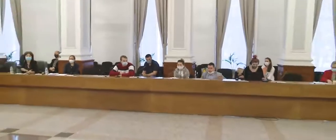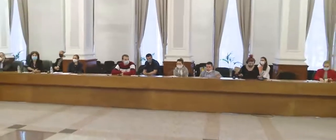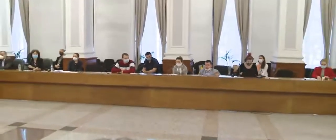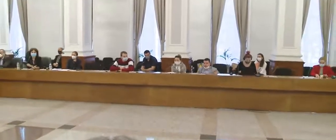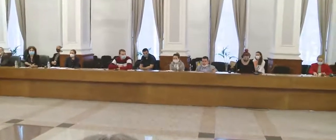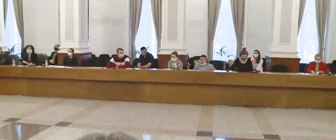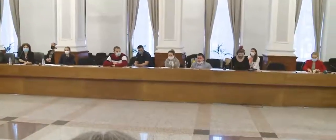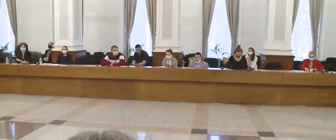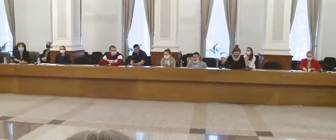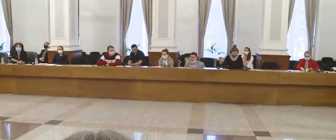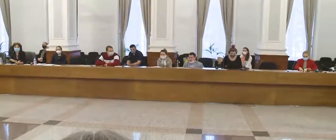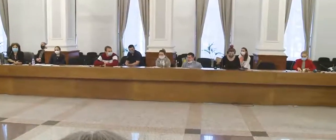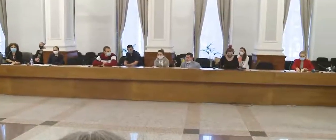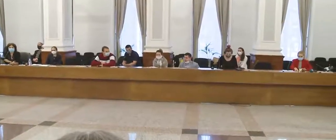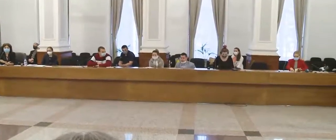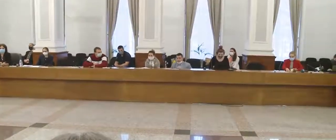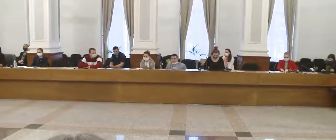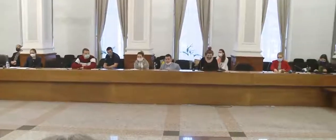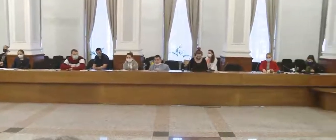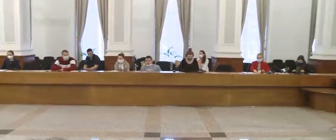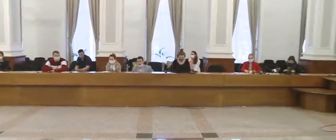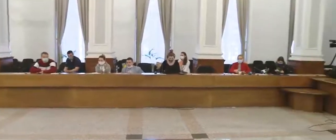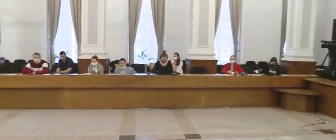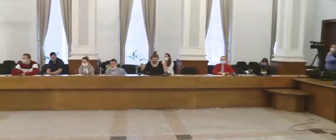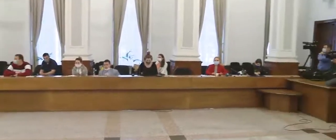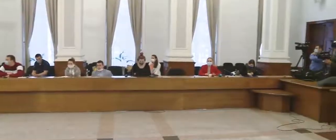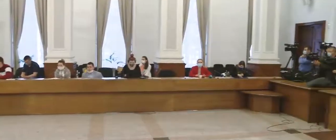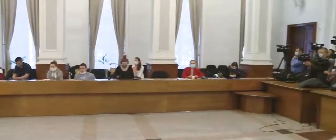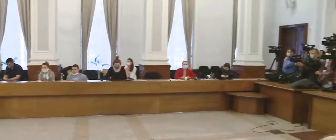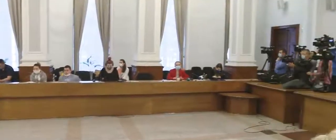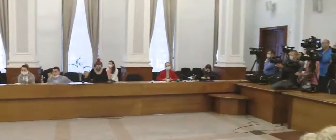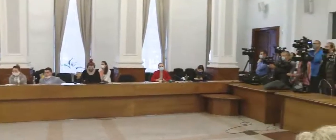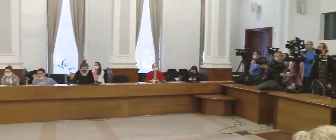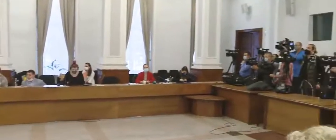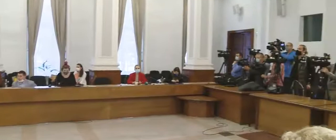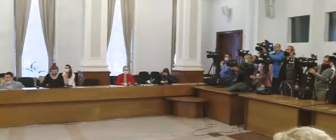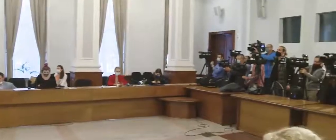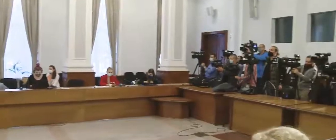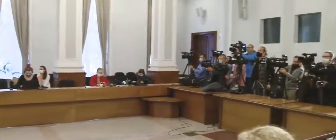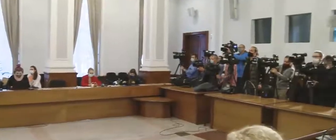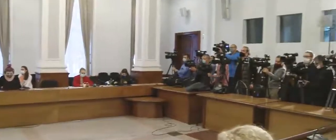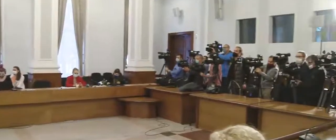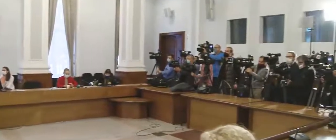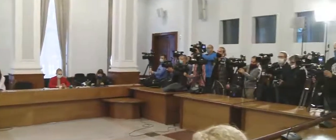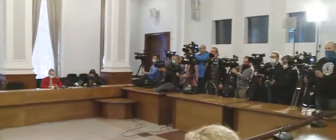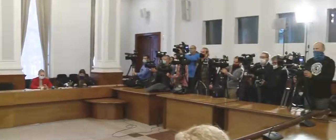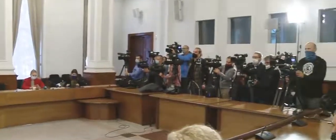на здравеопазването, който го анонсирахте на предишната наша среща?